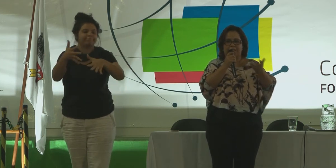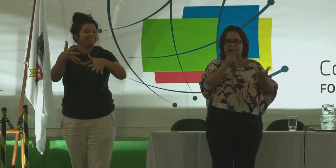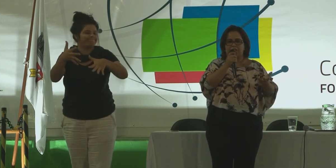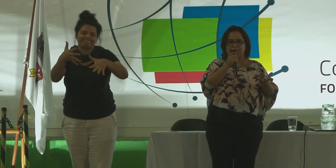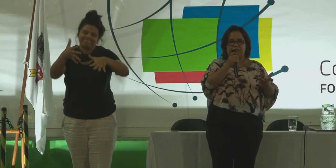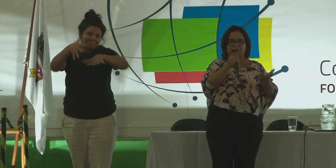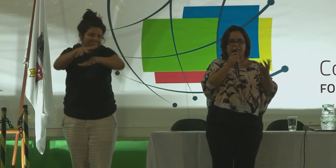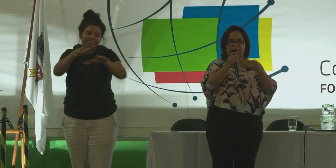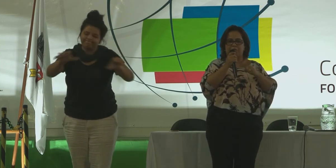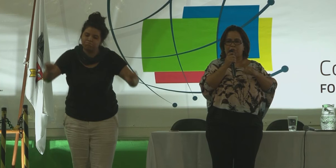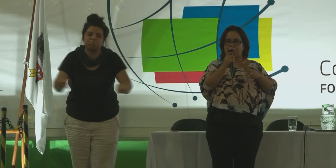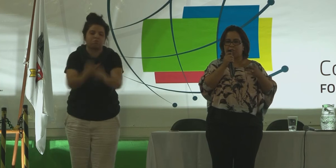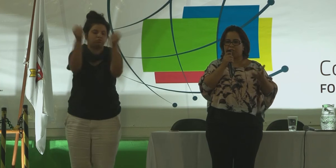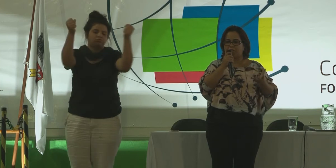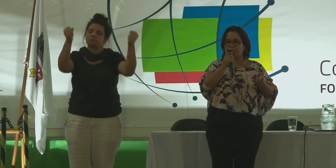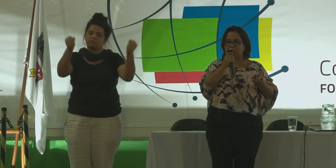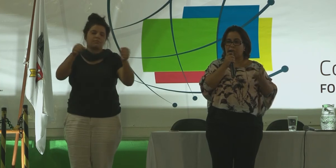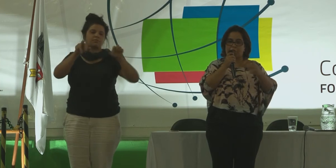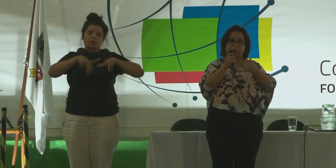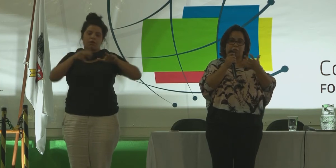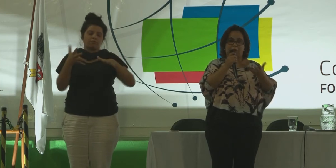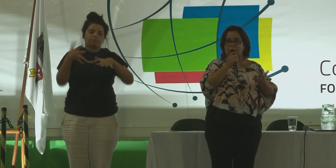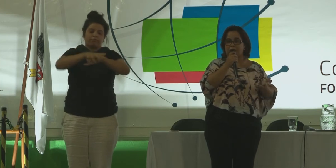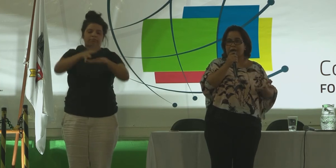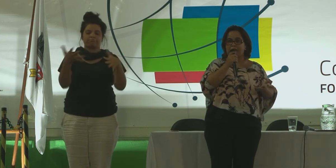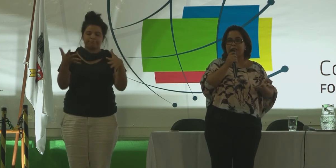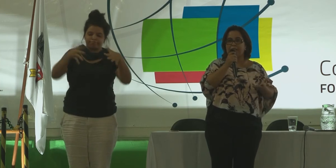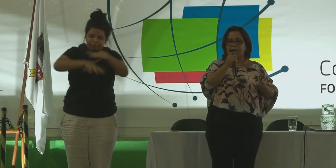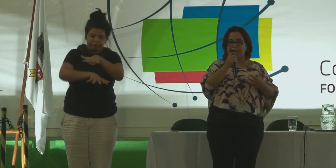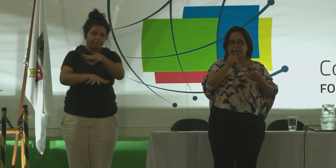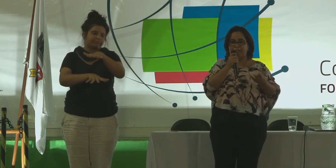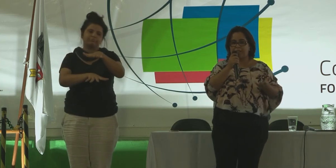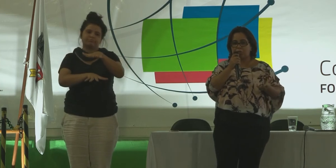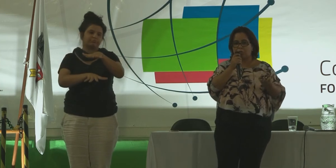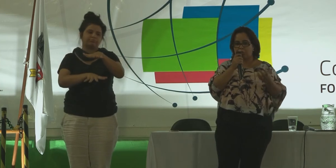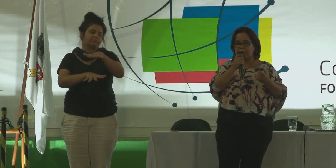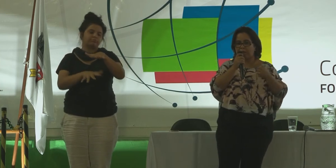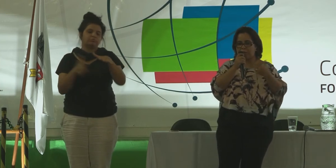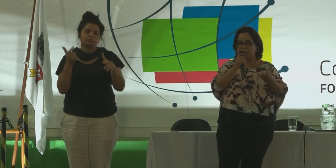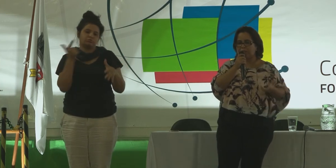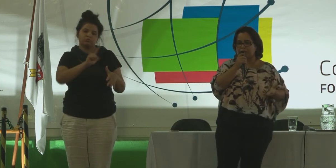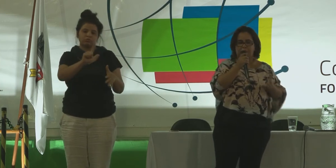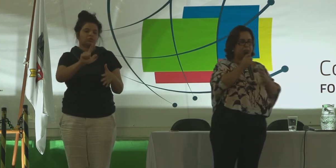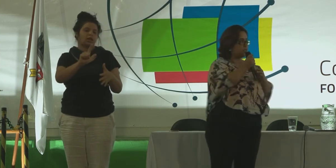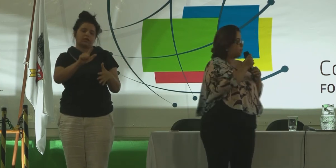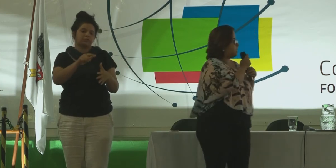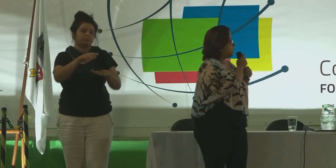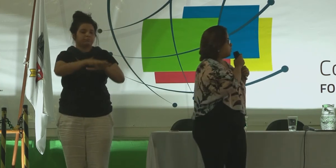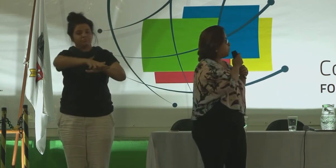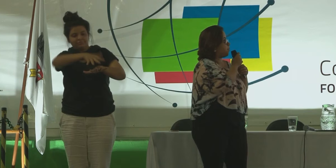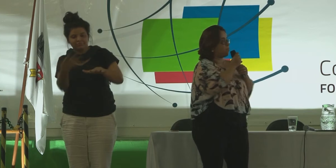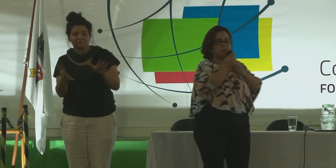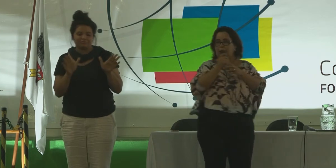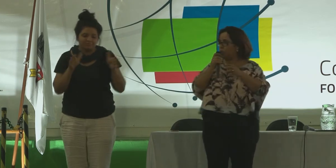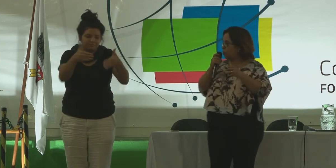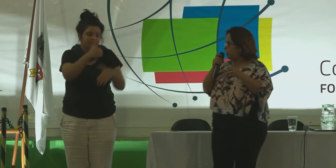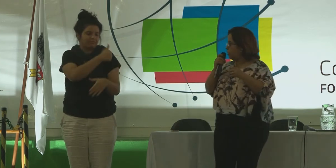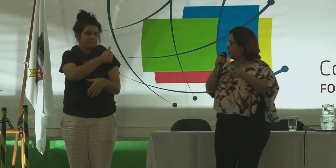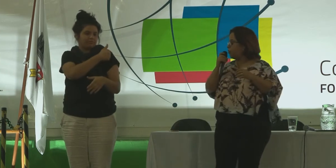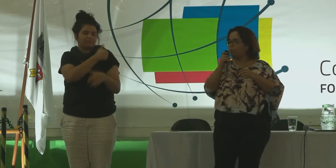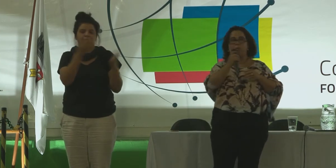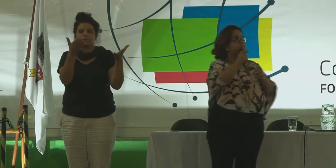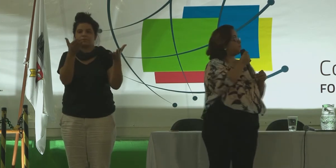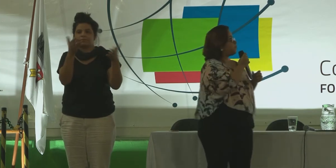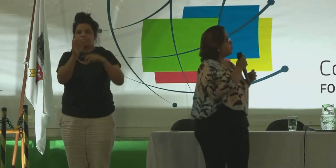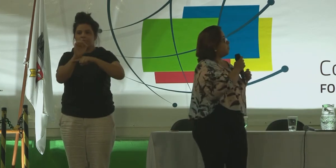Mas, na verdade, a gente está desenvolvendo um processo de exclusão, que a gente não consegue atender a todos a partir da demanda específica. Pode